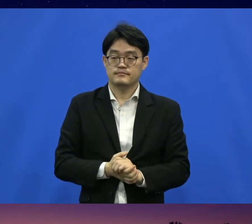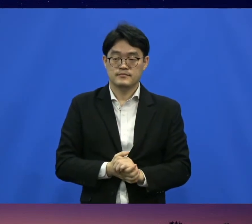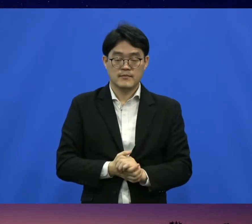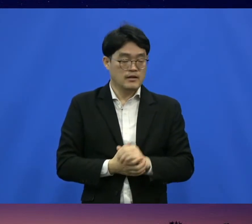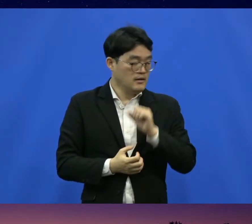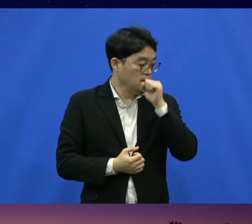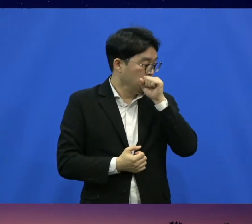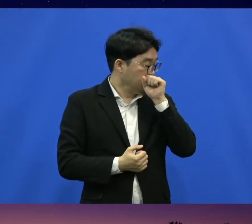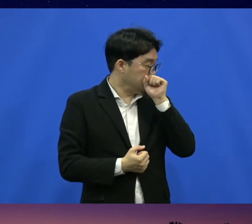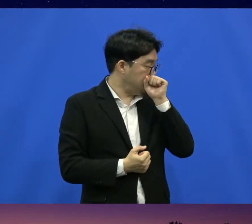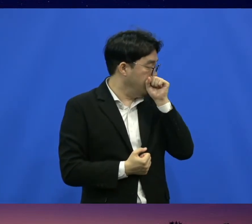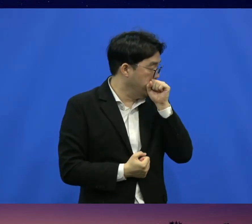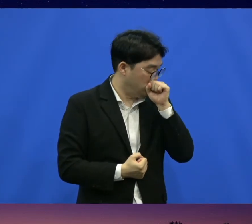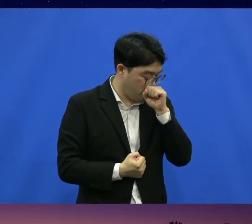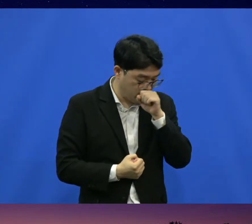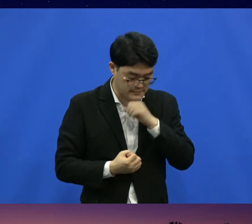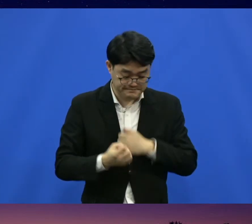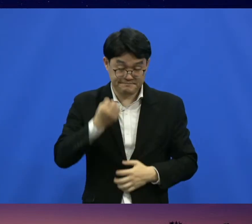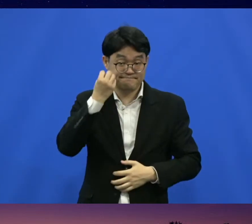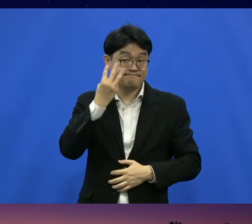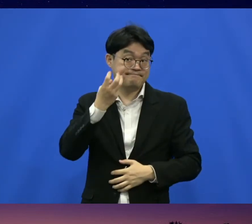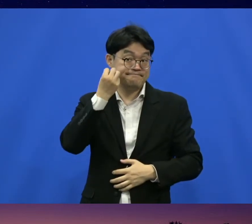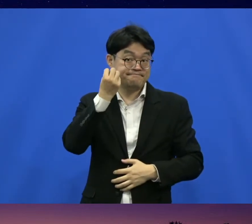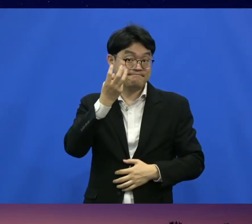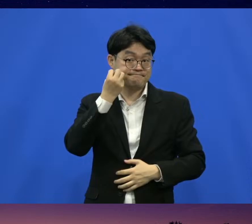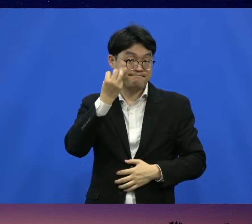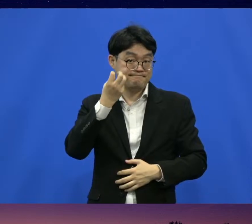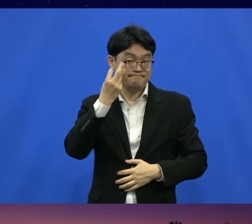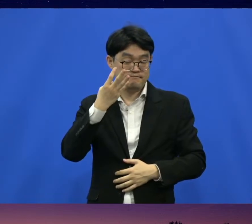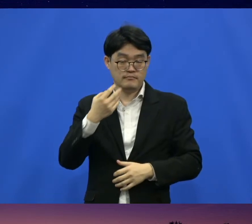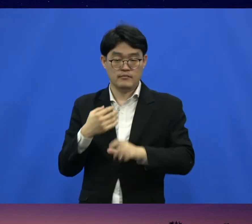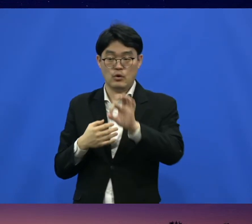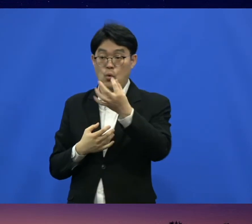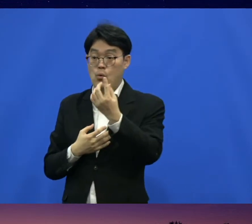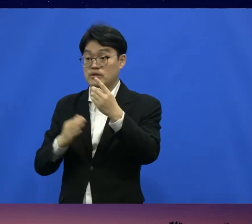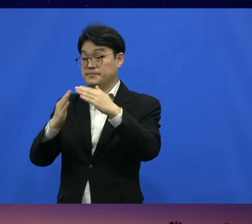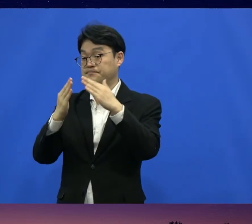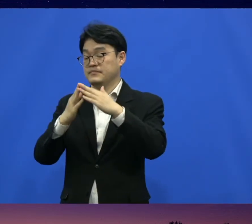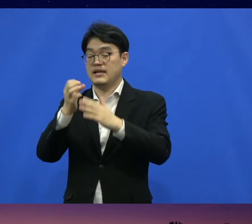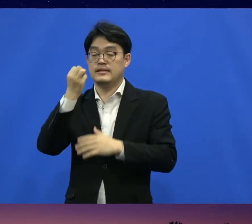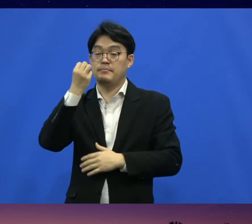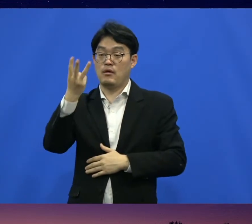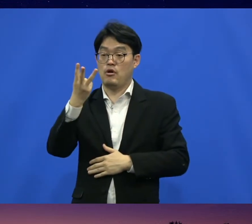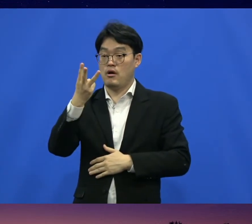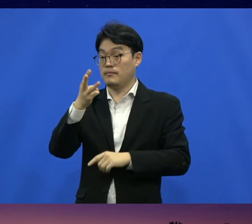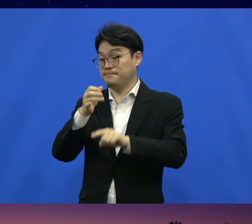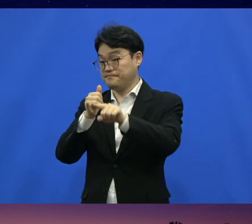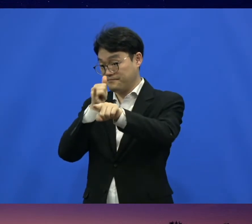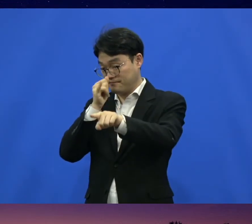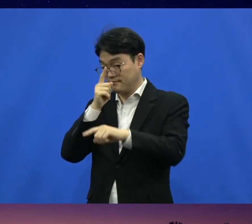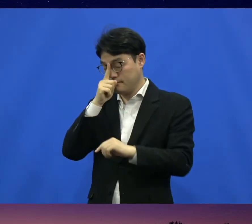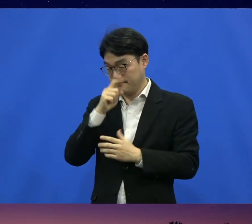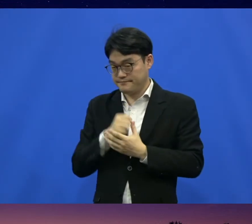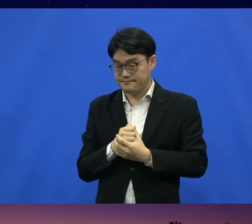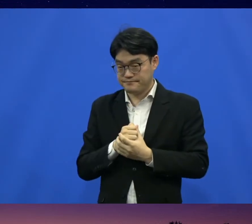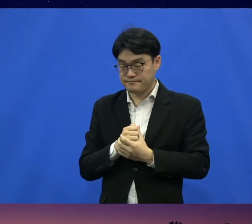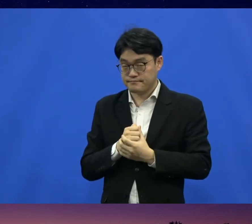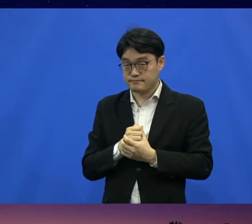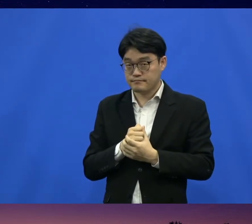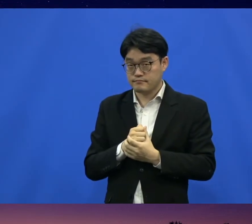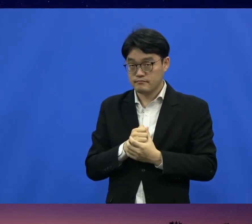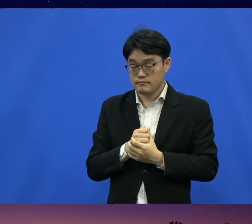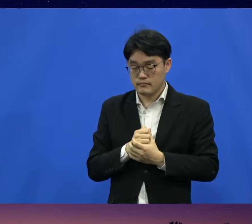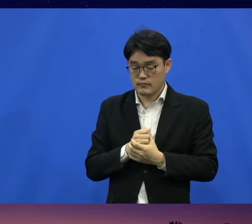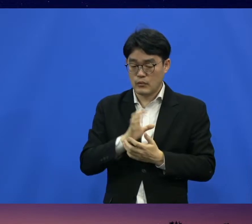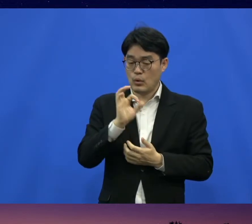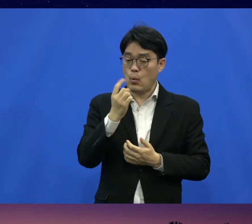한 3개월 동안 머물렀습니다. 3개월 동안 머무르는 동안 이 오벳에돔은 가드 사람이라고 그래요. 그러니까 이방